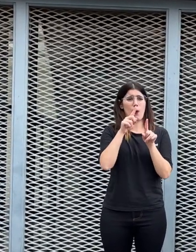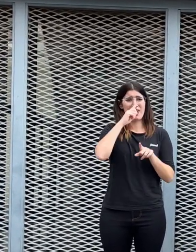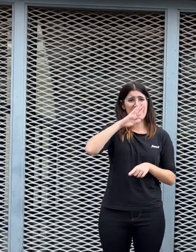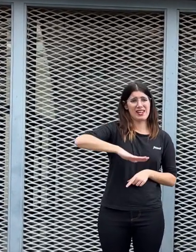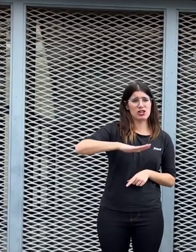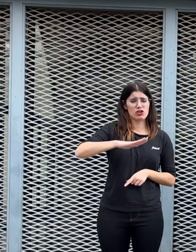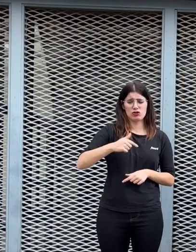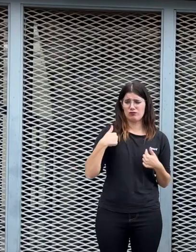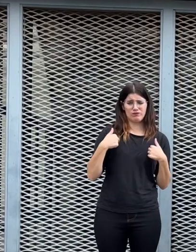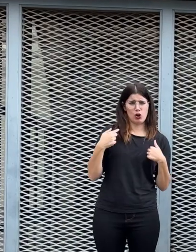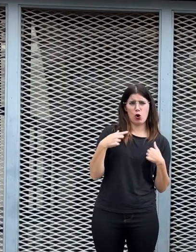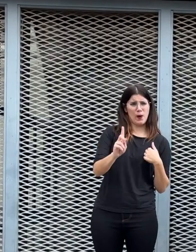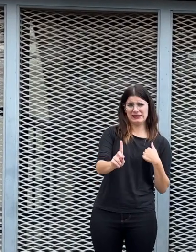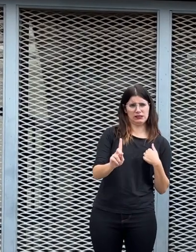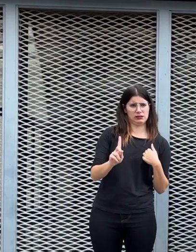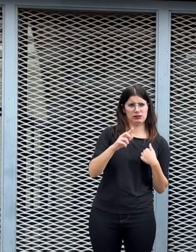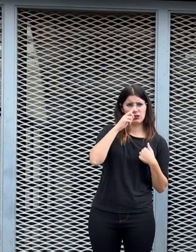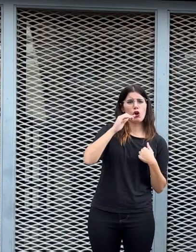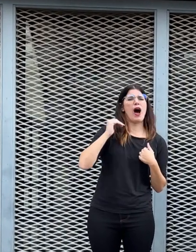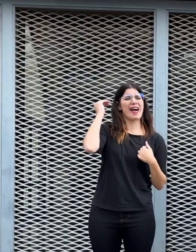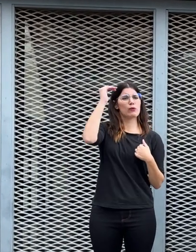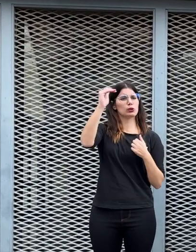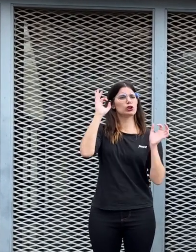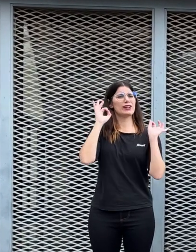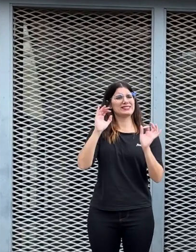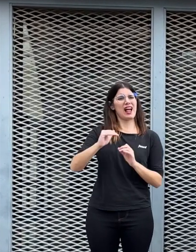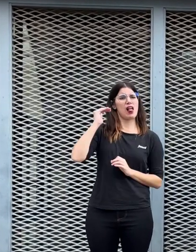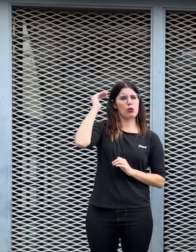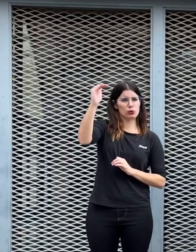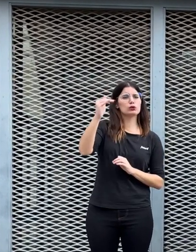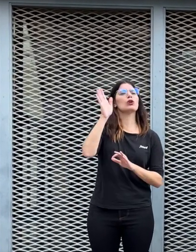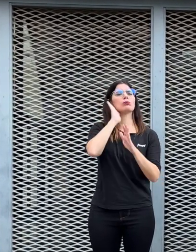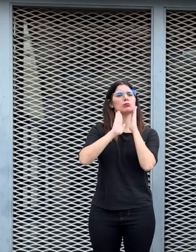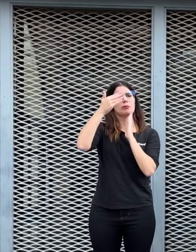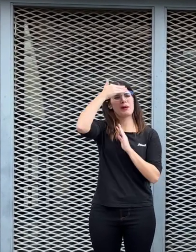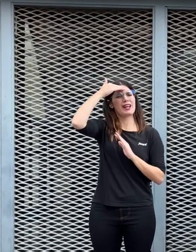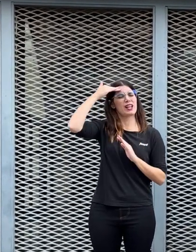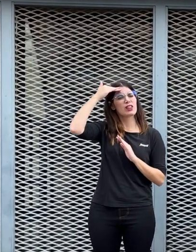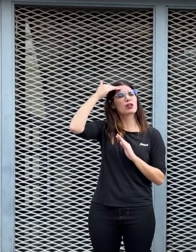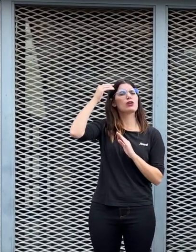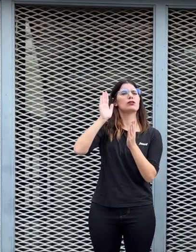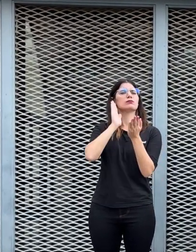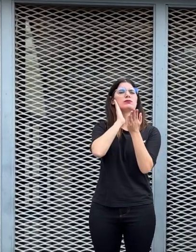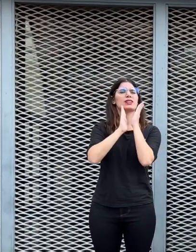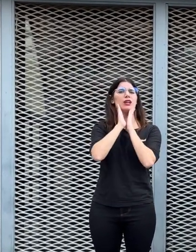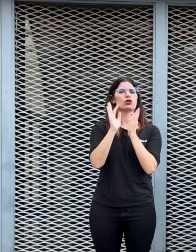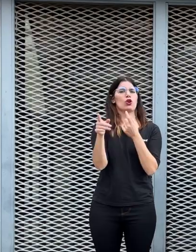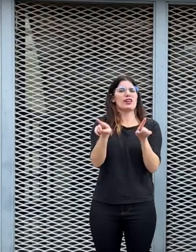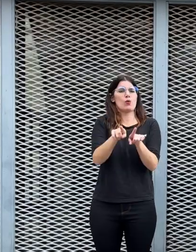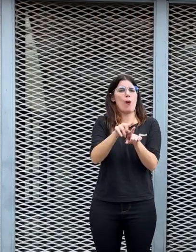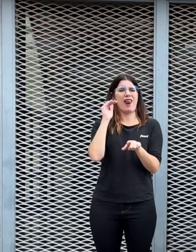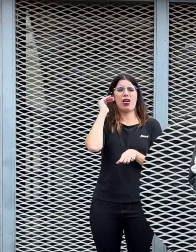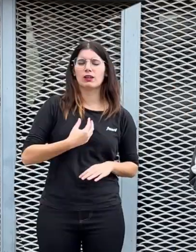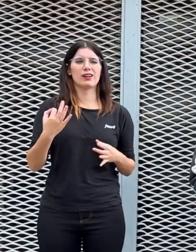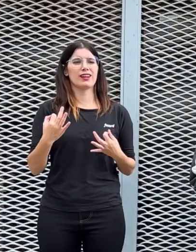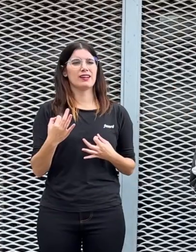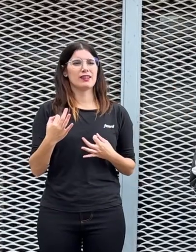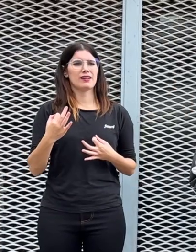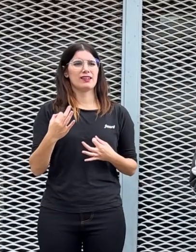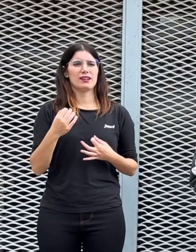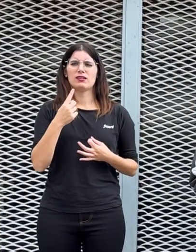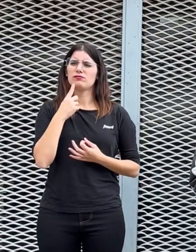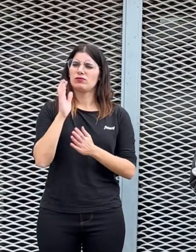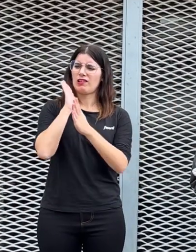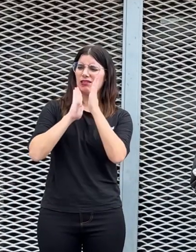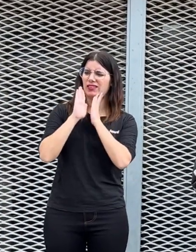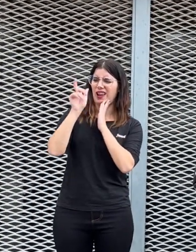como a niños y niñas pequeños. Somos adultos y nos merecemos que nos traten como adultos. Traten